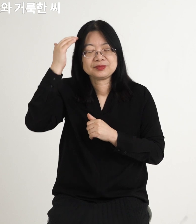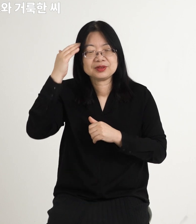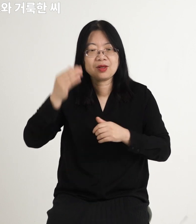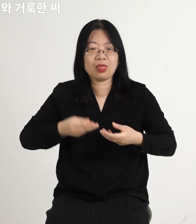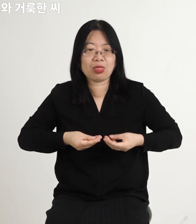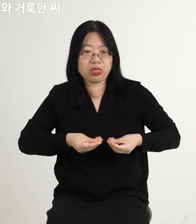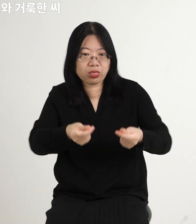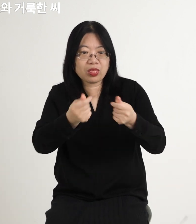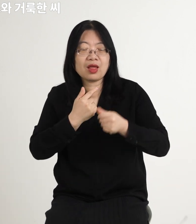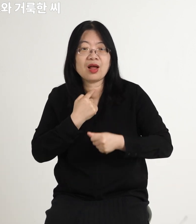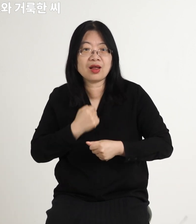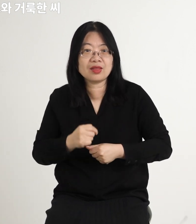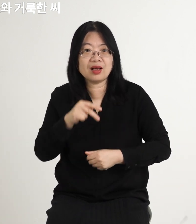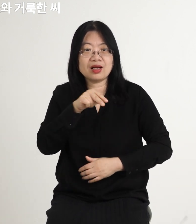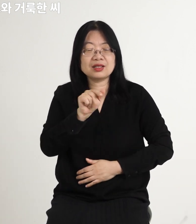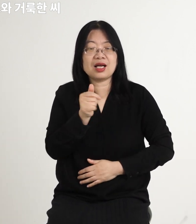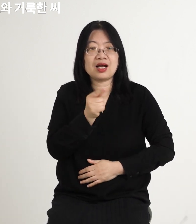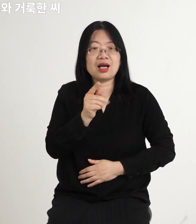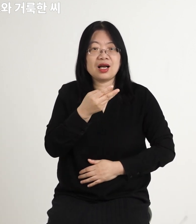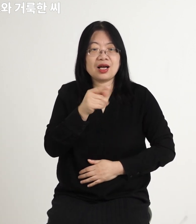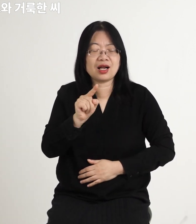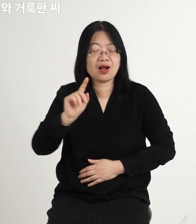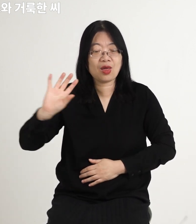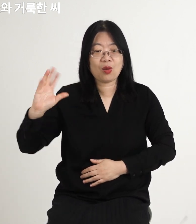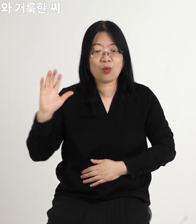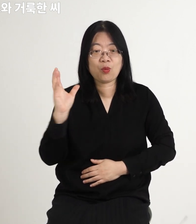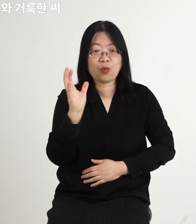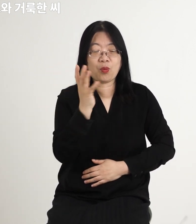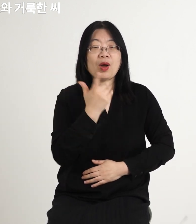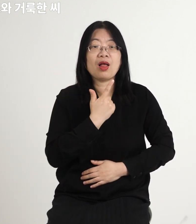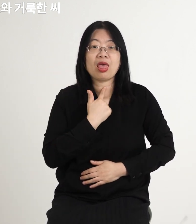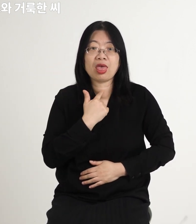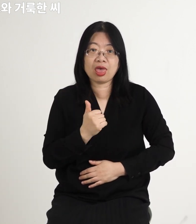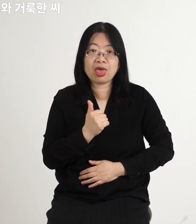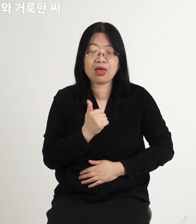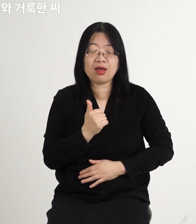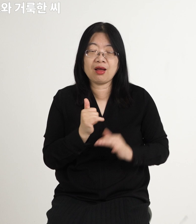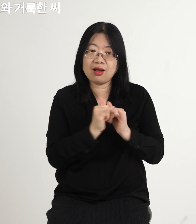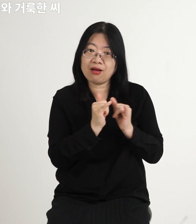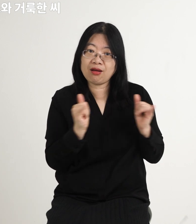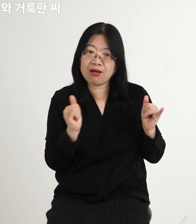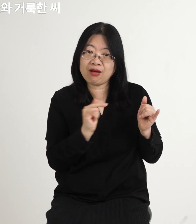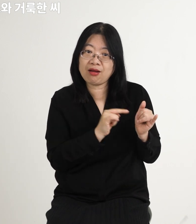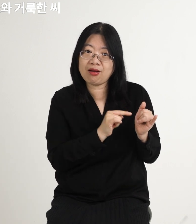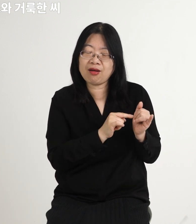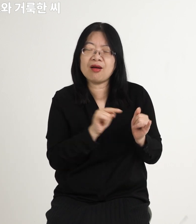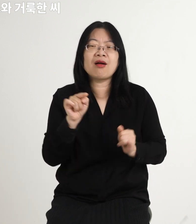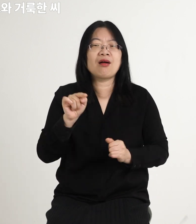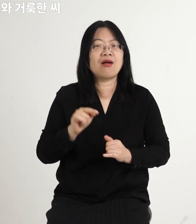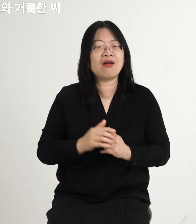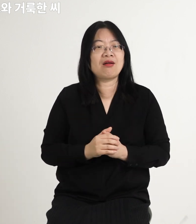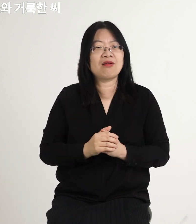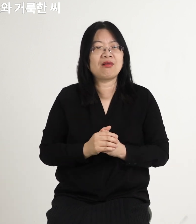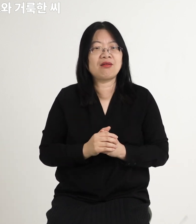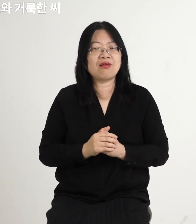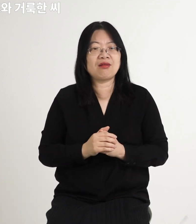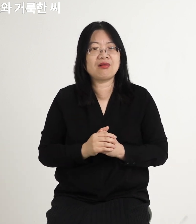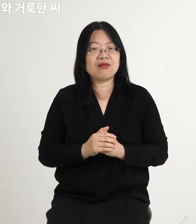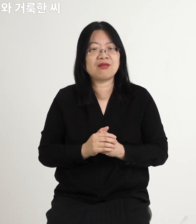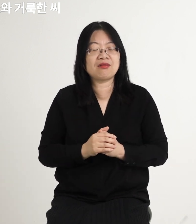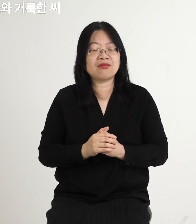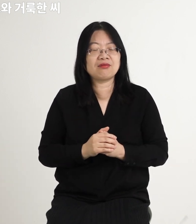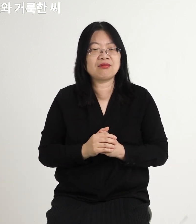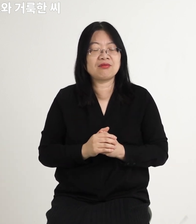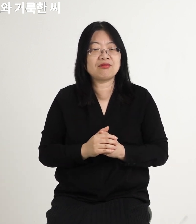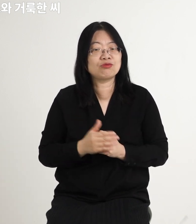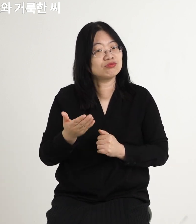초토화시켰던 사하라 태풍을 겪은 세대들이 저 정도 나이 되면 기억이 날